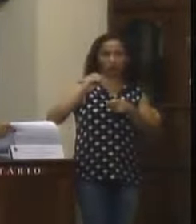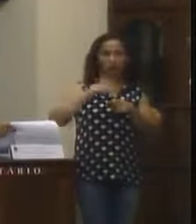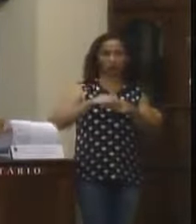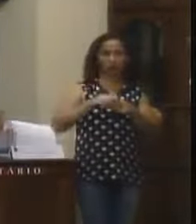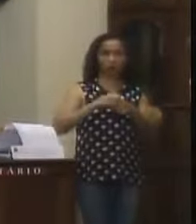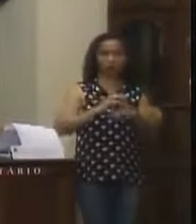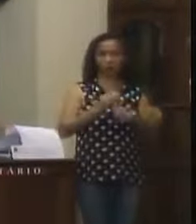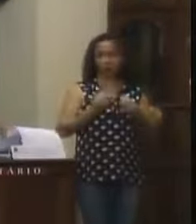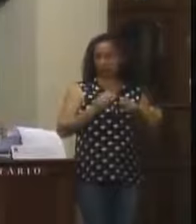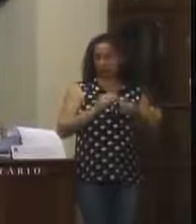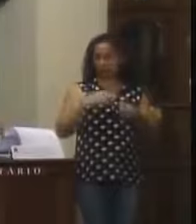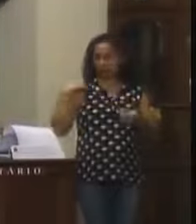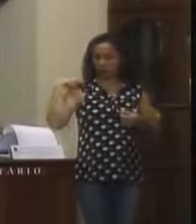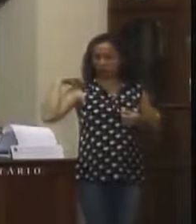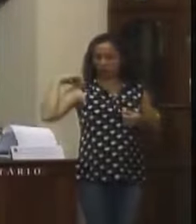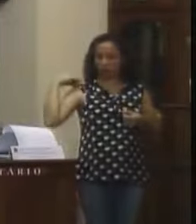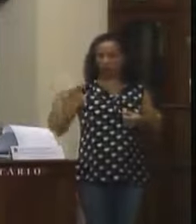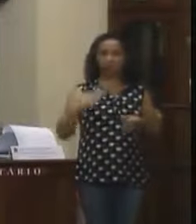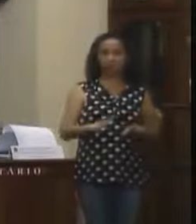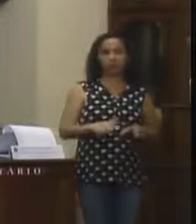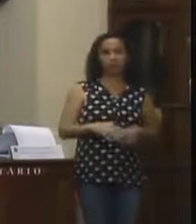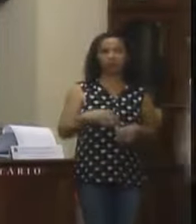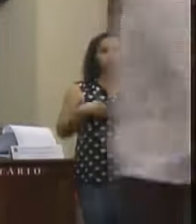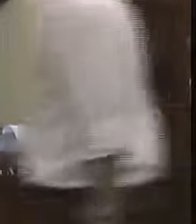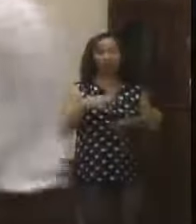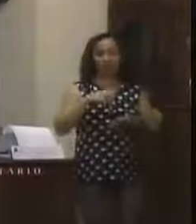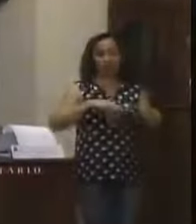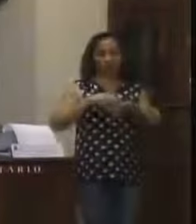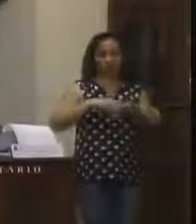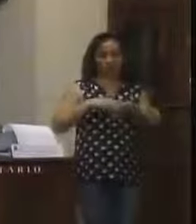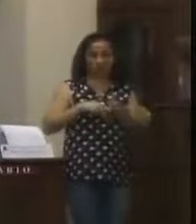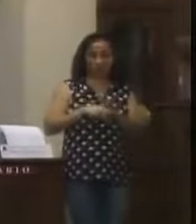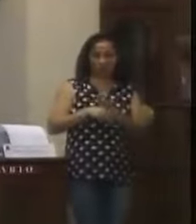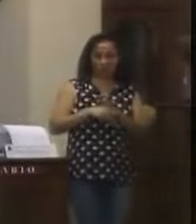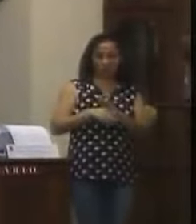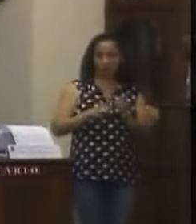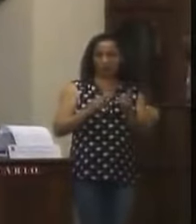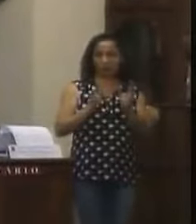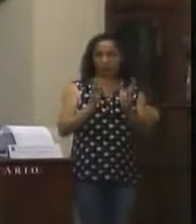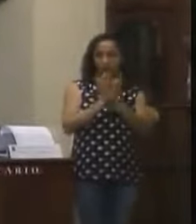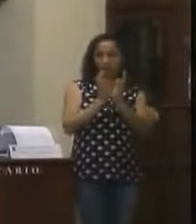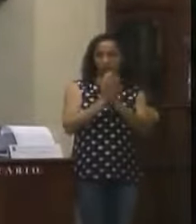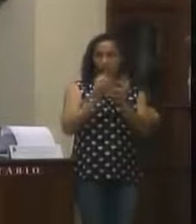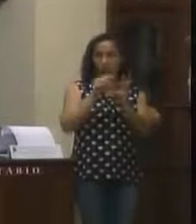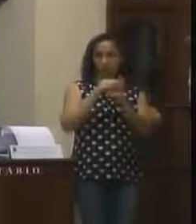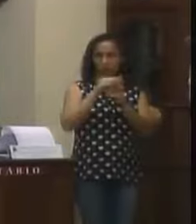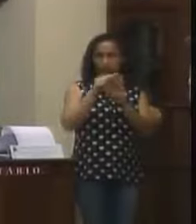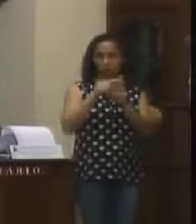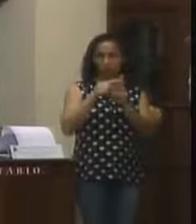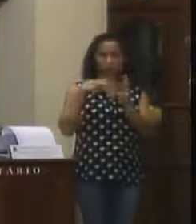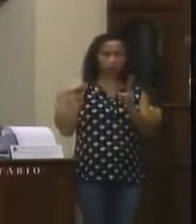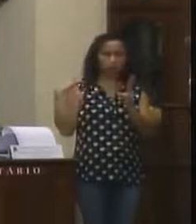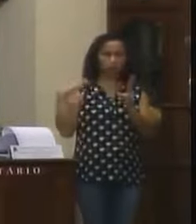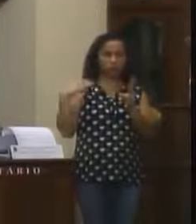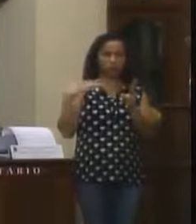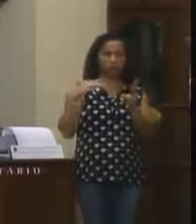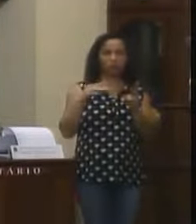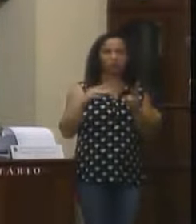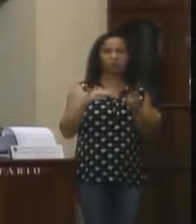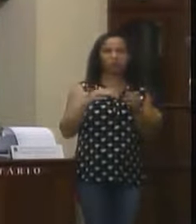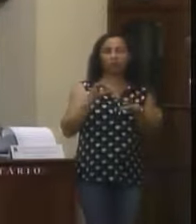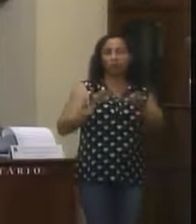Da fundamentação, o devido projeto de lei recebeu a devida apreciação quanto ao seu aspecto constitucional, legal e jurídico, nos termos disposto do artigo 32 do